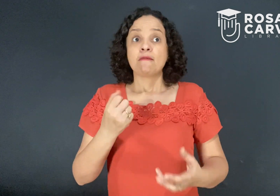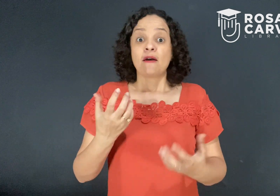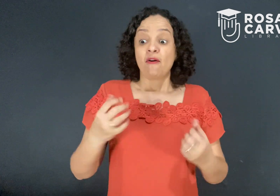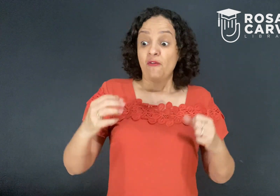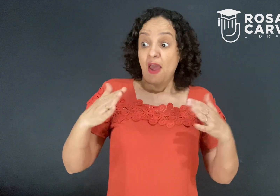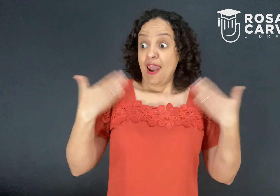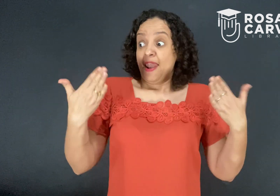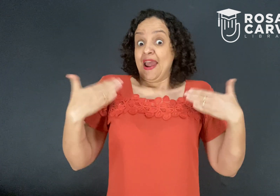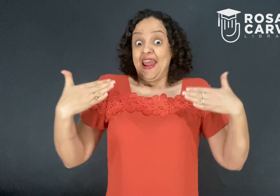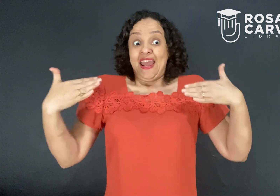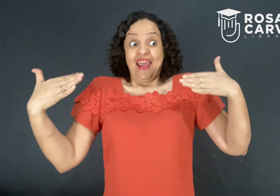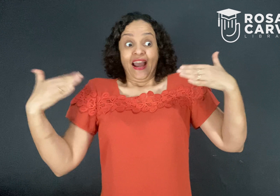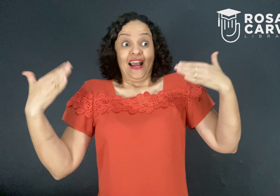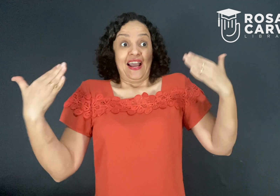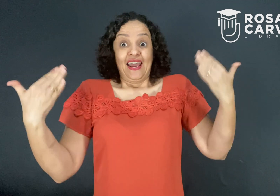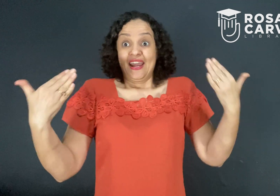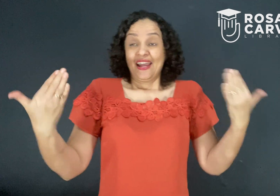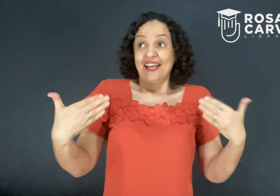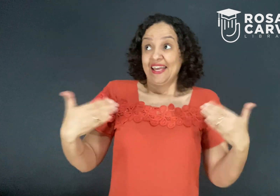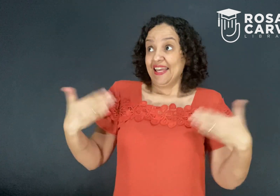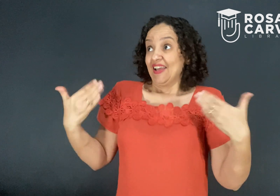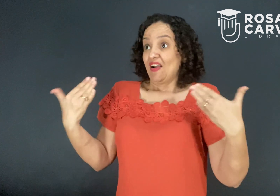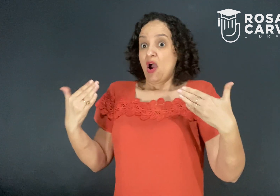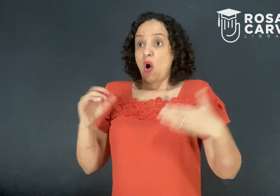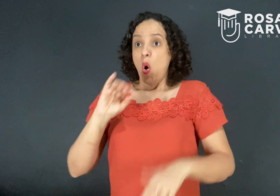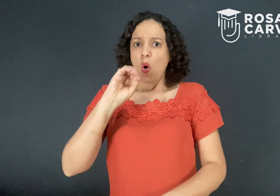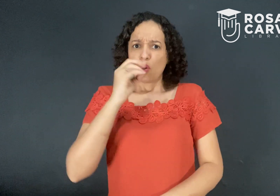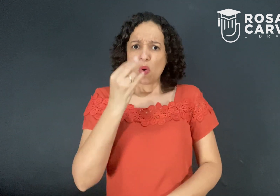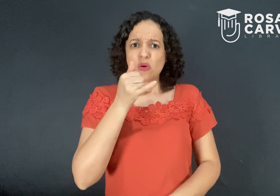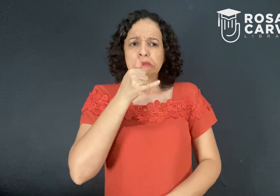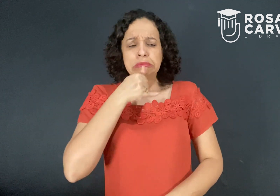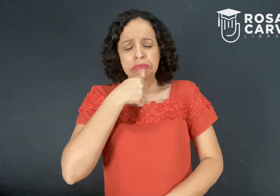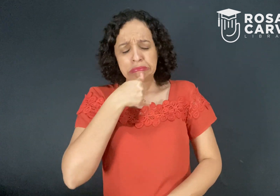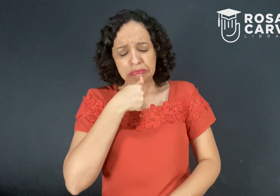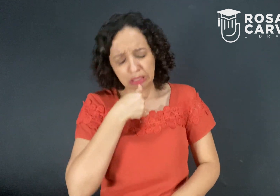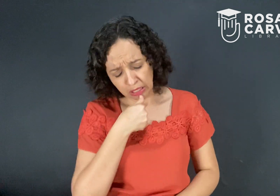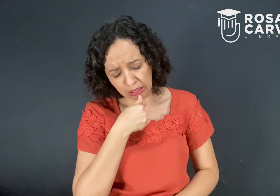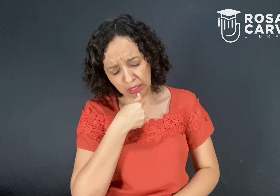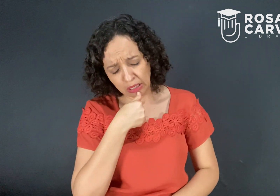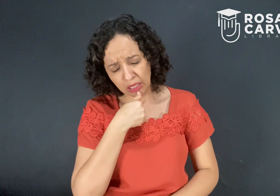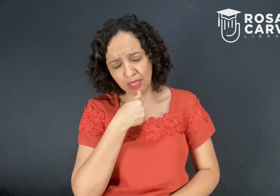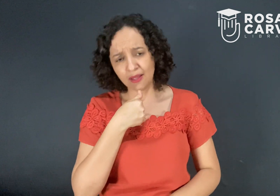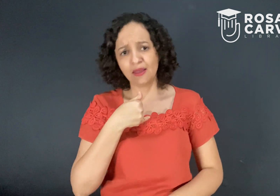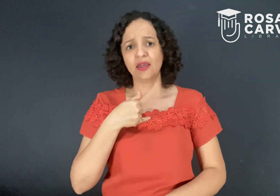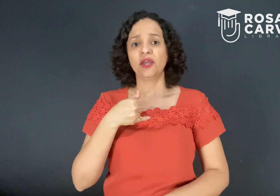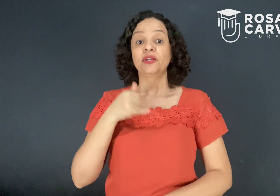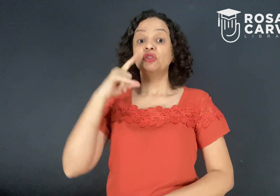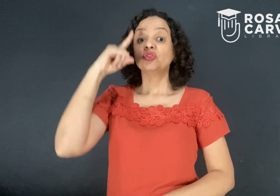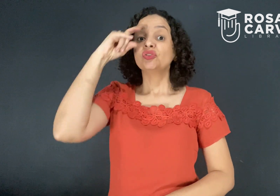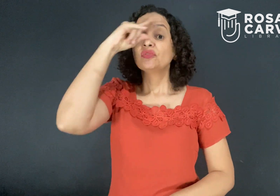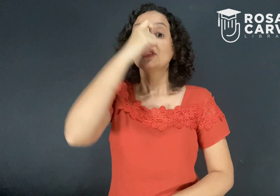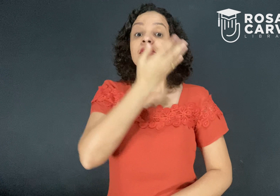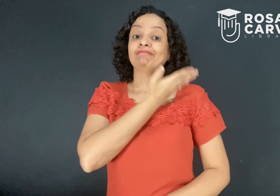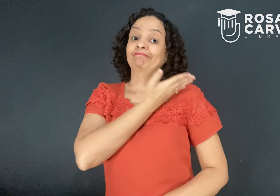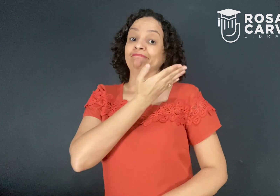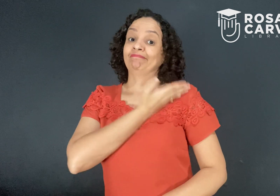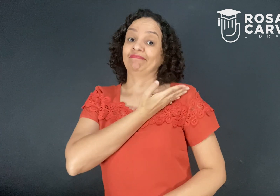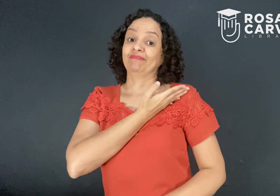é muito, né? Se está triste, está muito triste. Tem dificuldade para manter amizades.